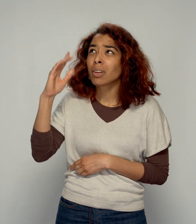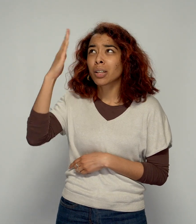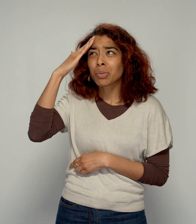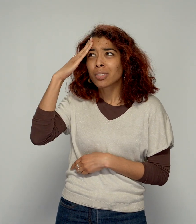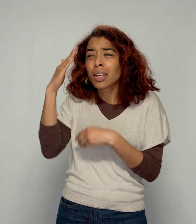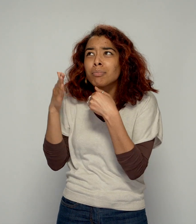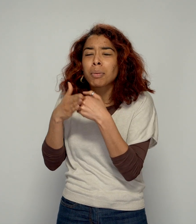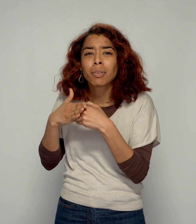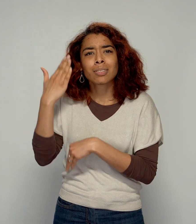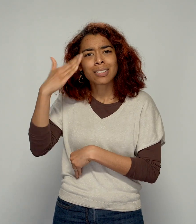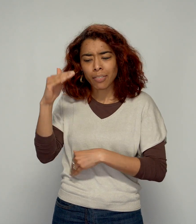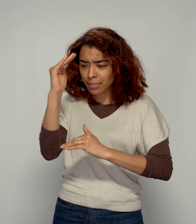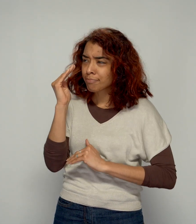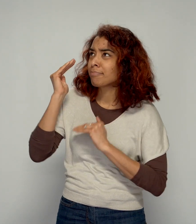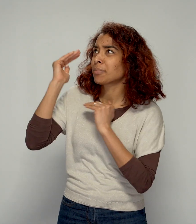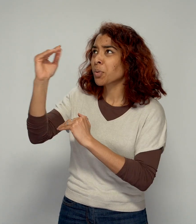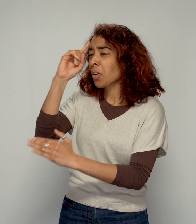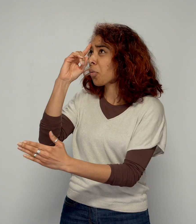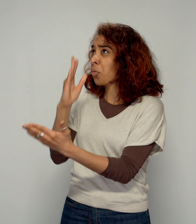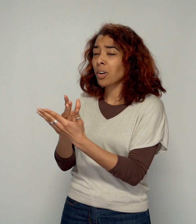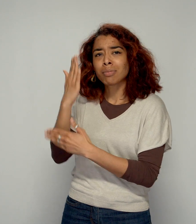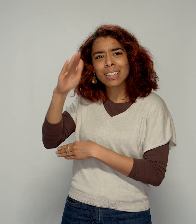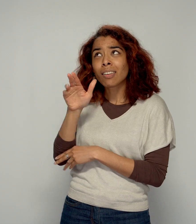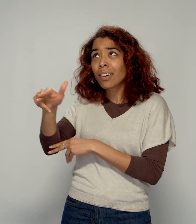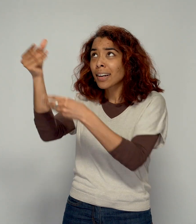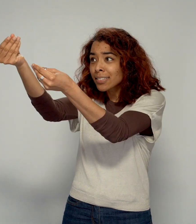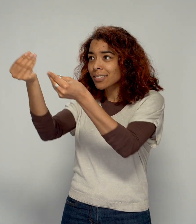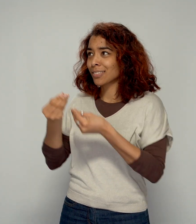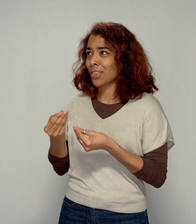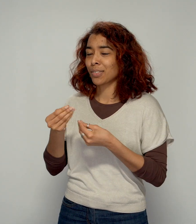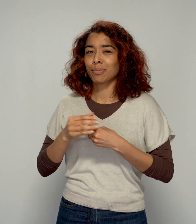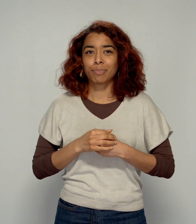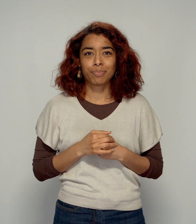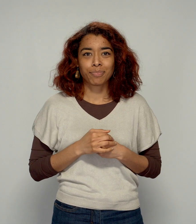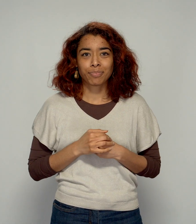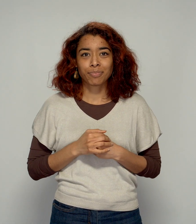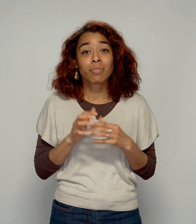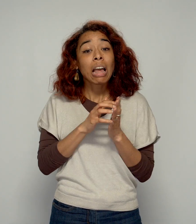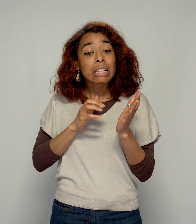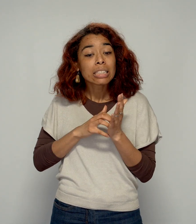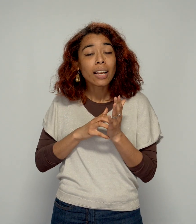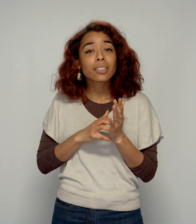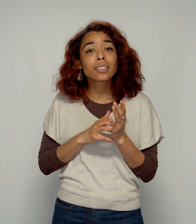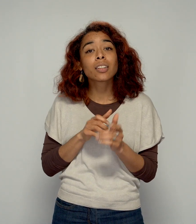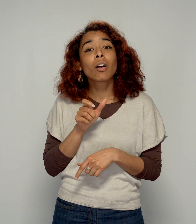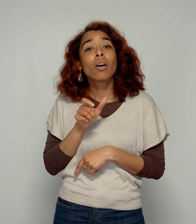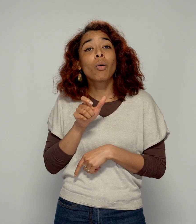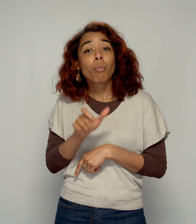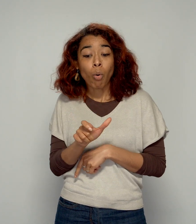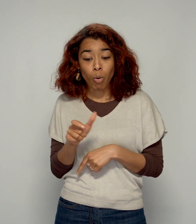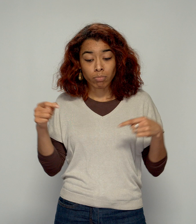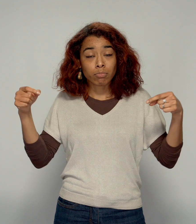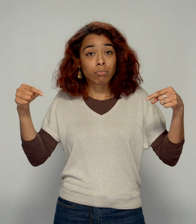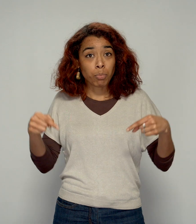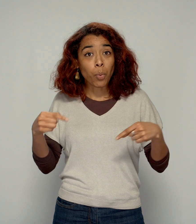pouvait avoir foi et confiance en lui, qu'il allait pourvoir. Dans ce texte, le terme « rendu grâce » vient du mot «